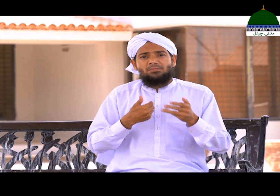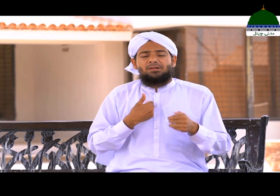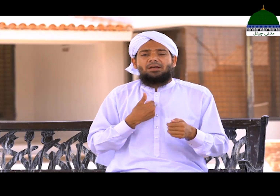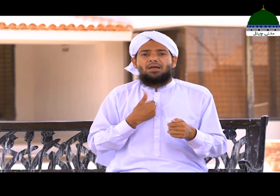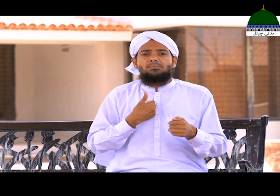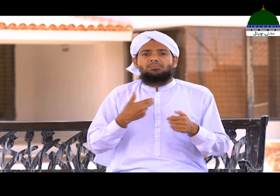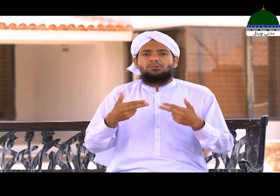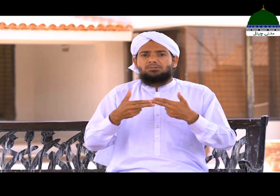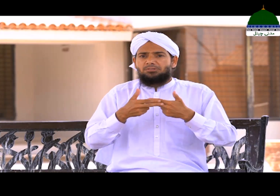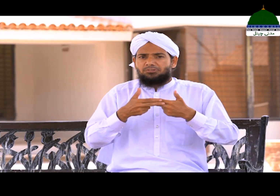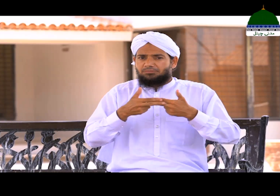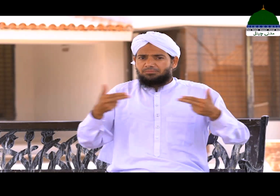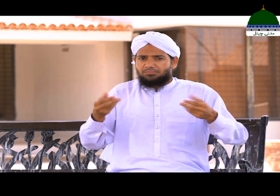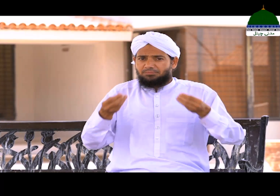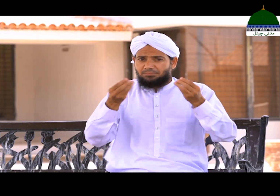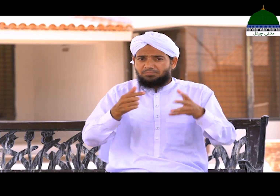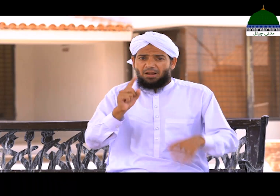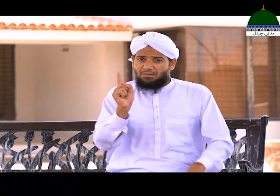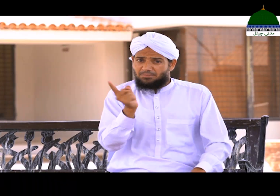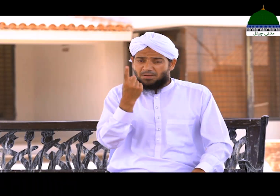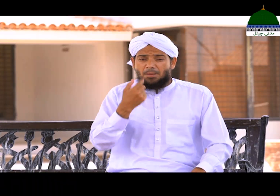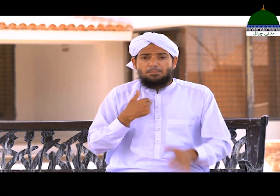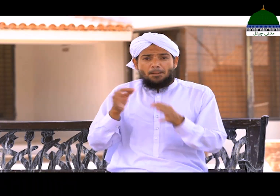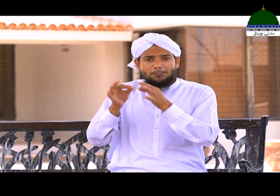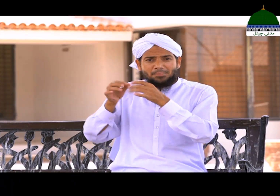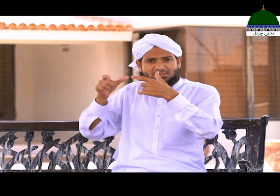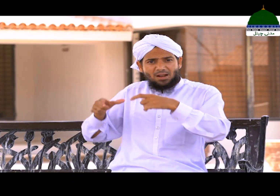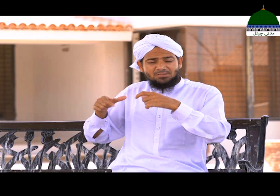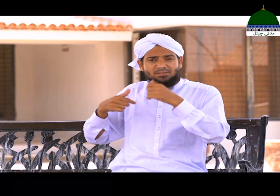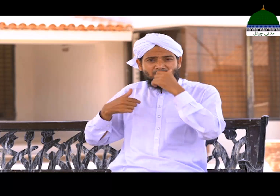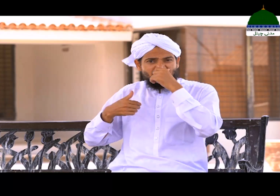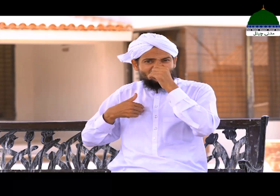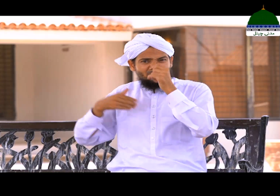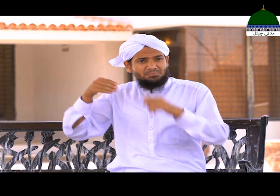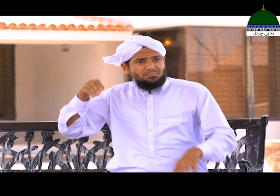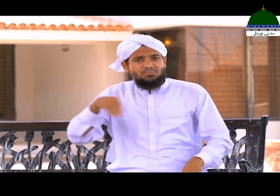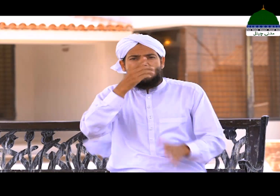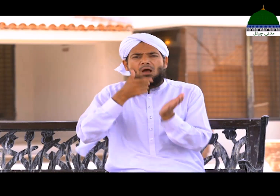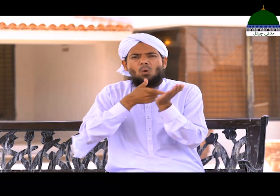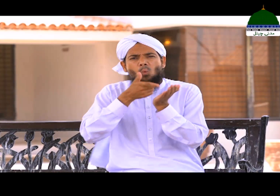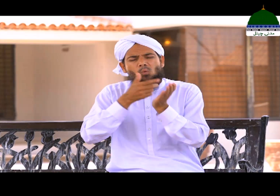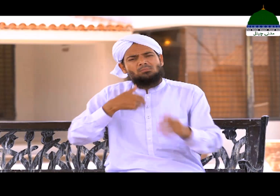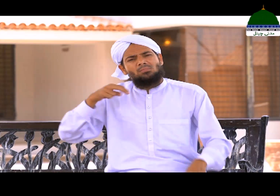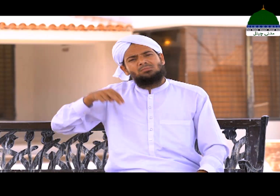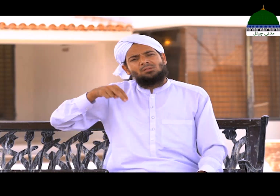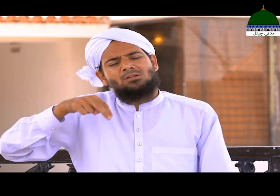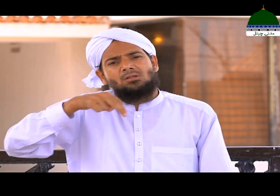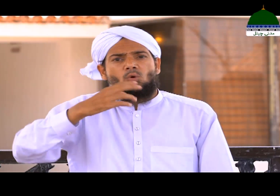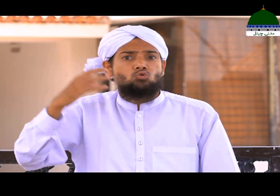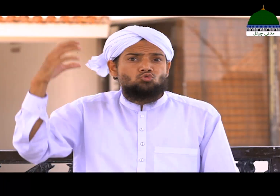سفر نامے میں لکھتے ہیں، ایک بار میں شہر بصرہ سے ایک قریہ یعنی گاؤں کی طرف جا رہا تھا۔ دوپہر کے